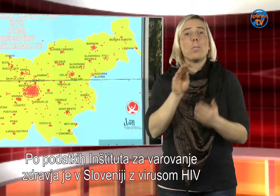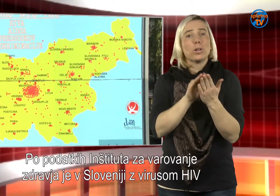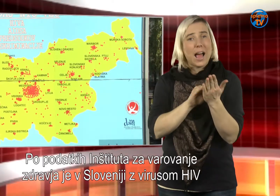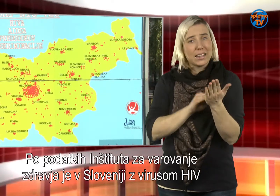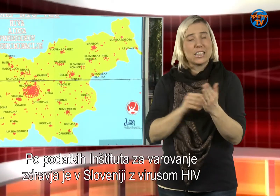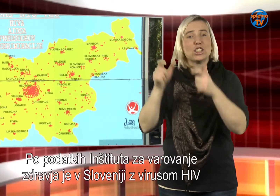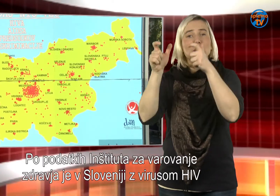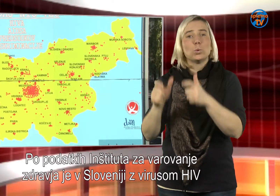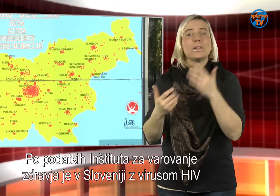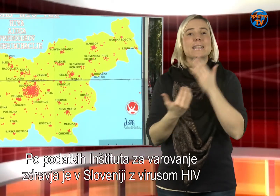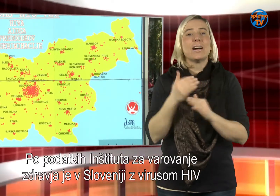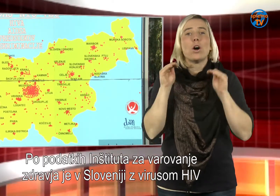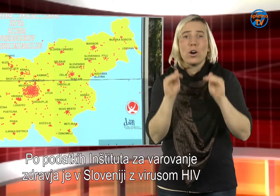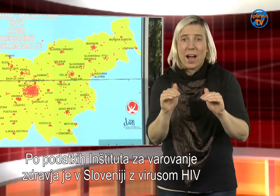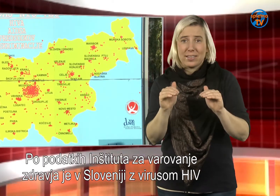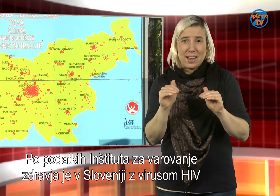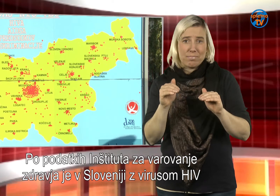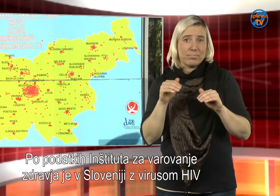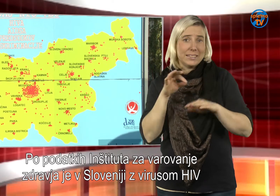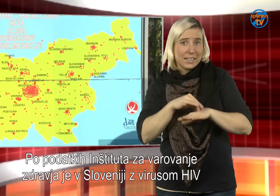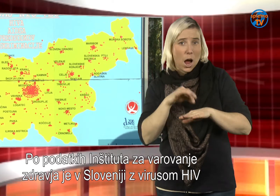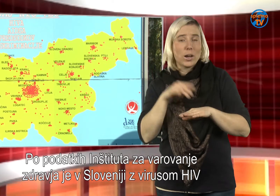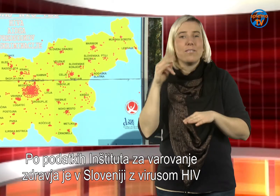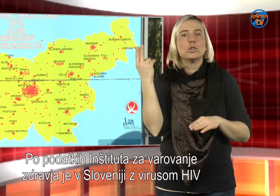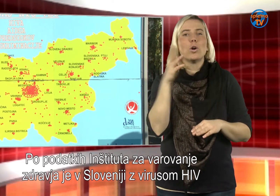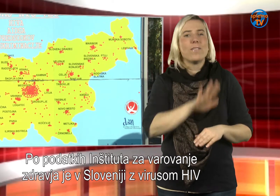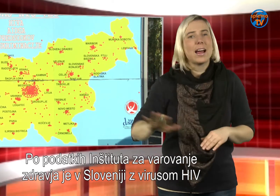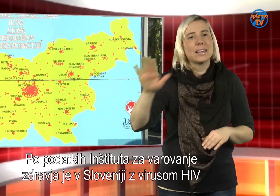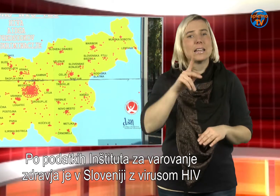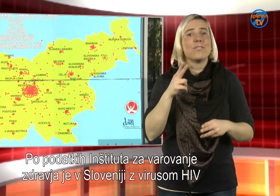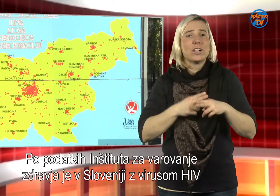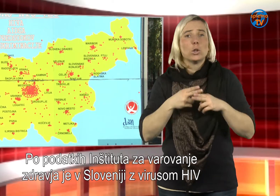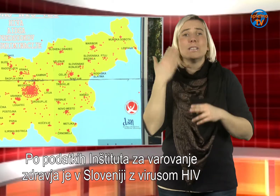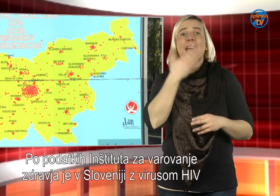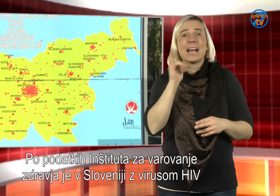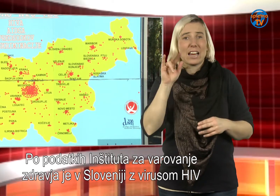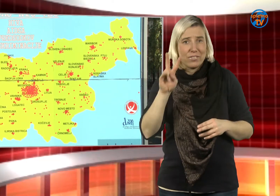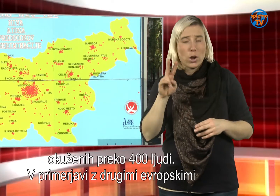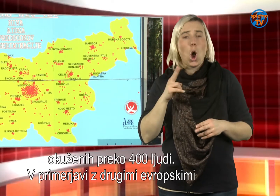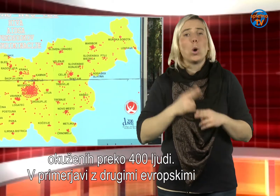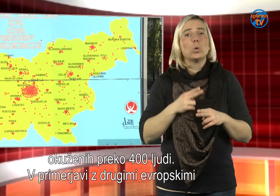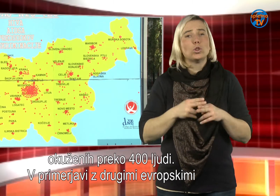Po podatkih Inštituta za varovanje zdravja je v Sloveniji z virusom HIV okuženih preko 400